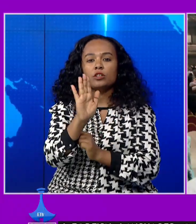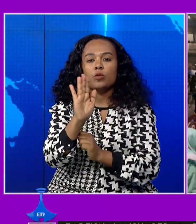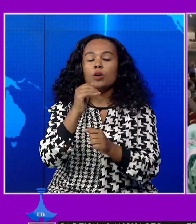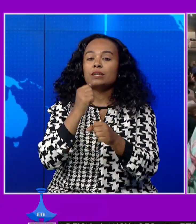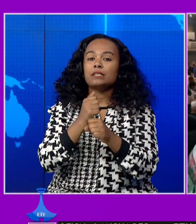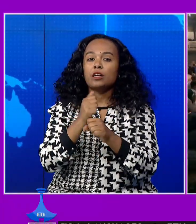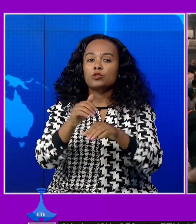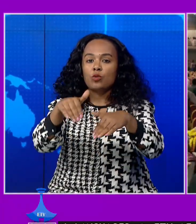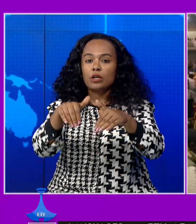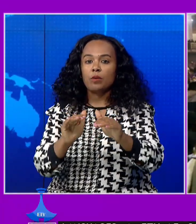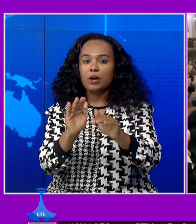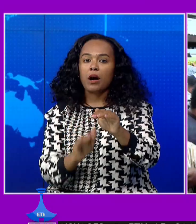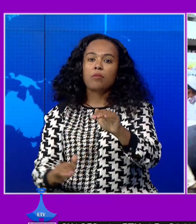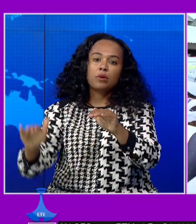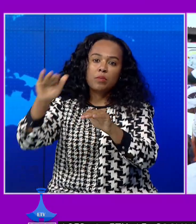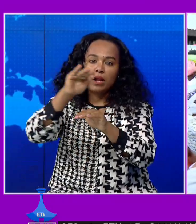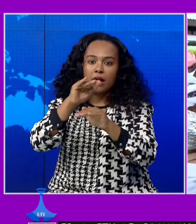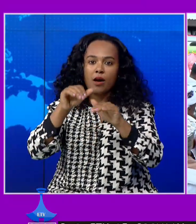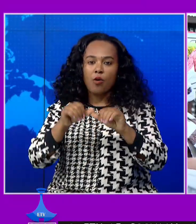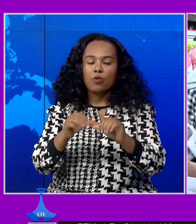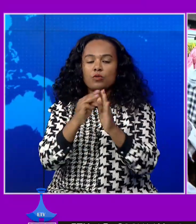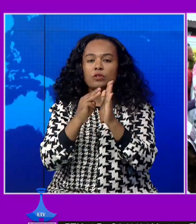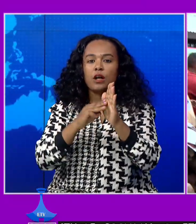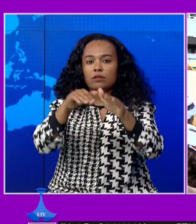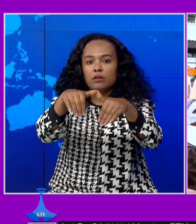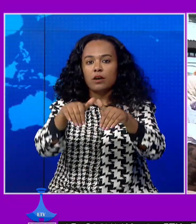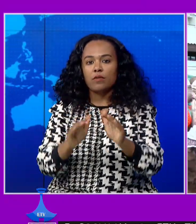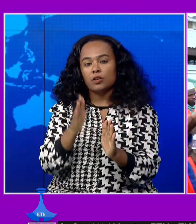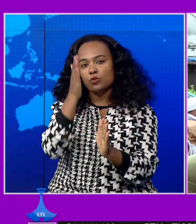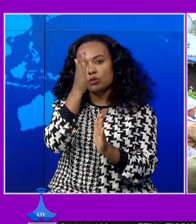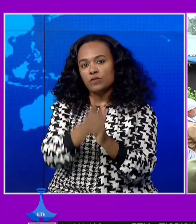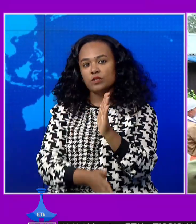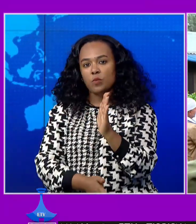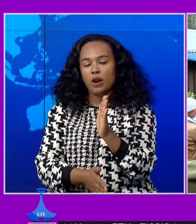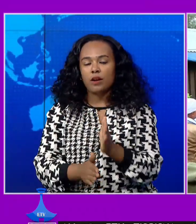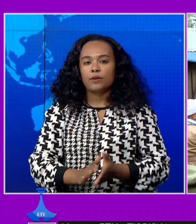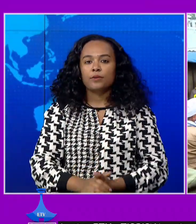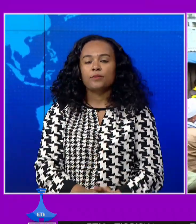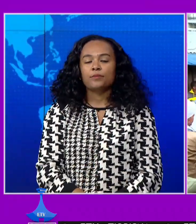ስራቸውን ከመቃብር በላይ አውለው ሥርዓተ ቀብራቸው ተፈጽሟል።